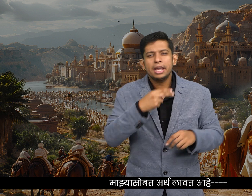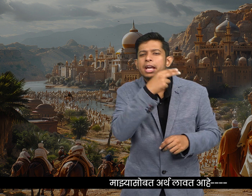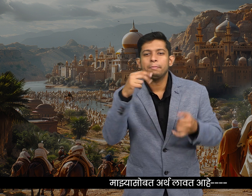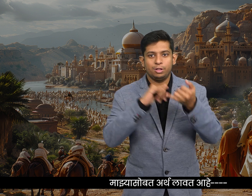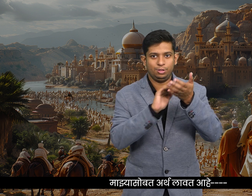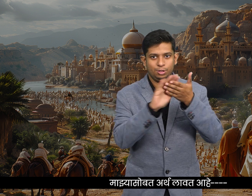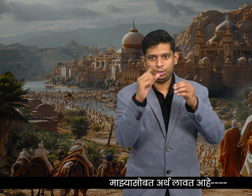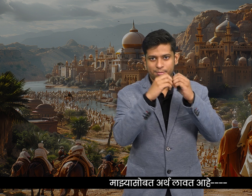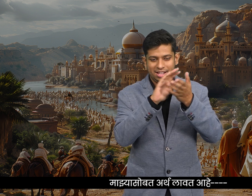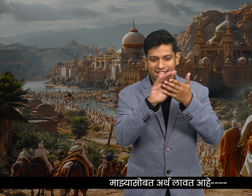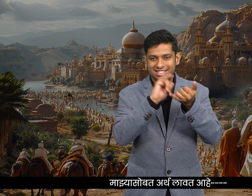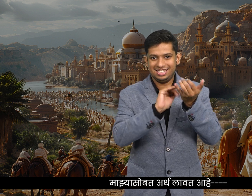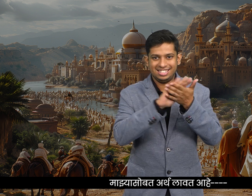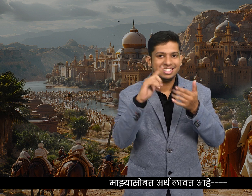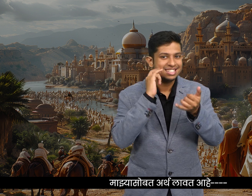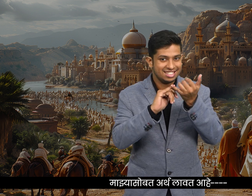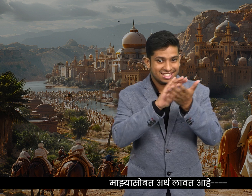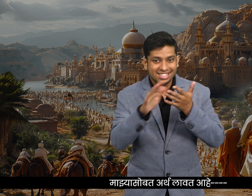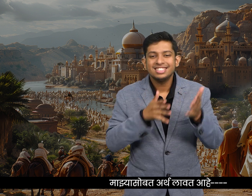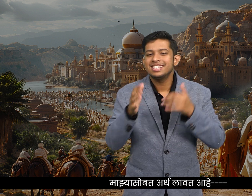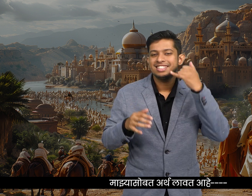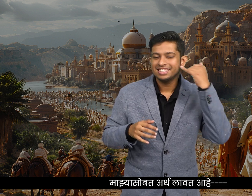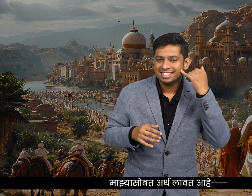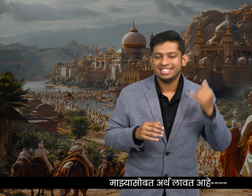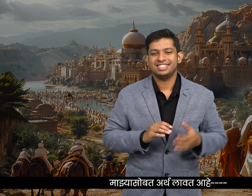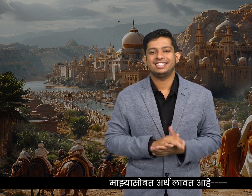माझ्या सोबत अर्थ लावत आहे